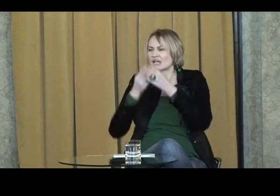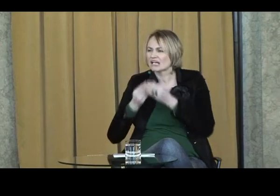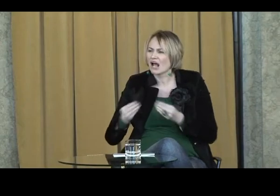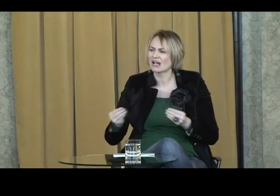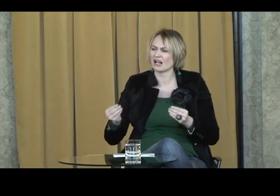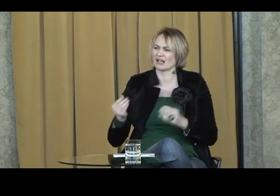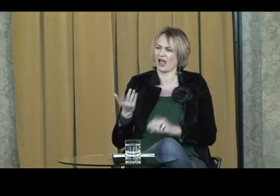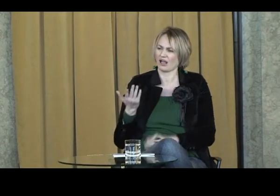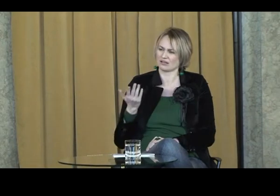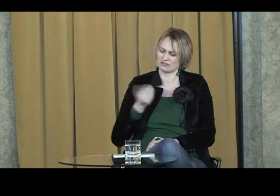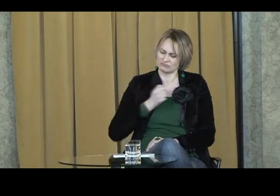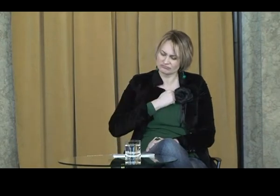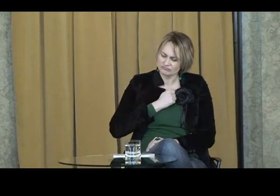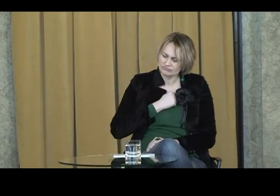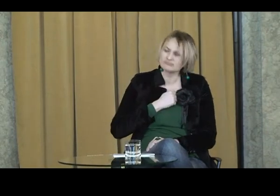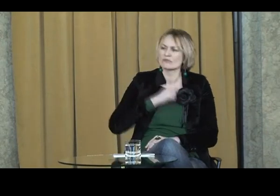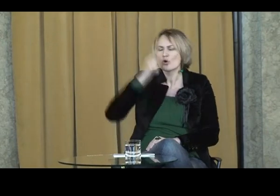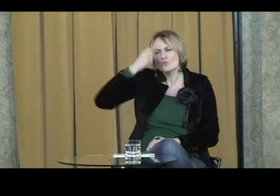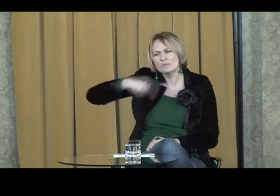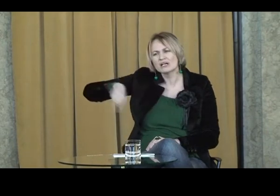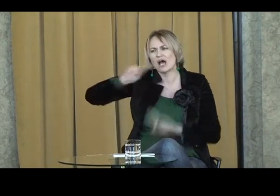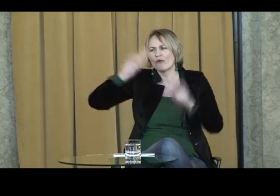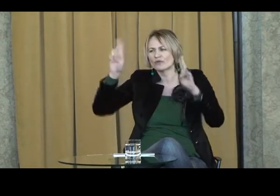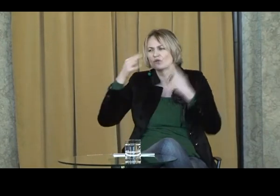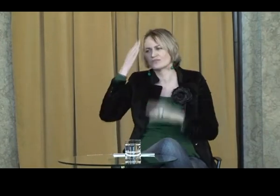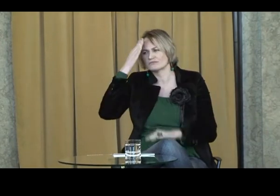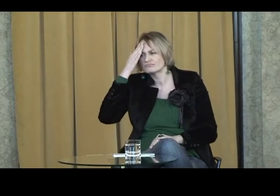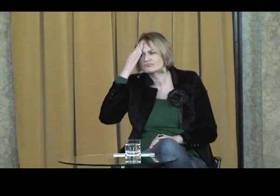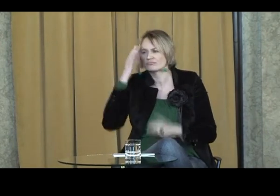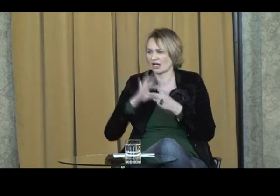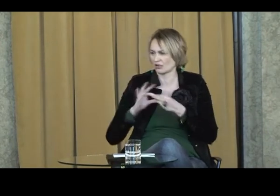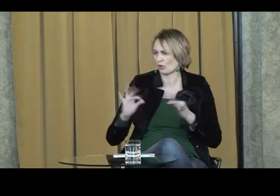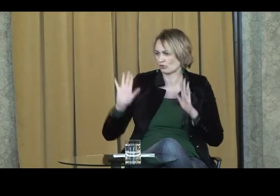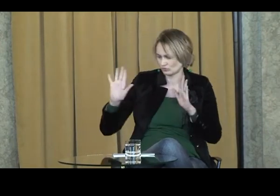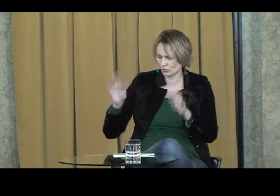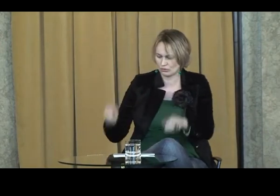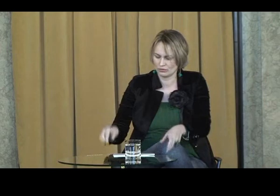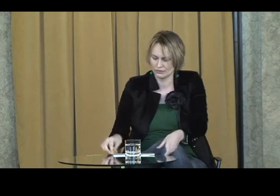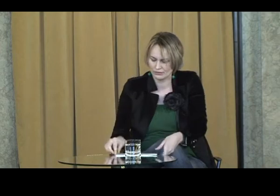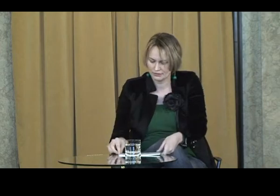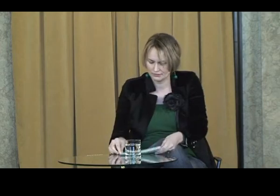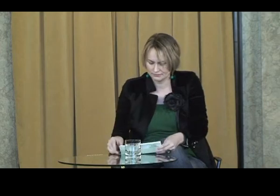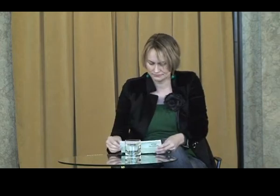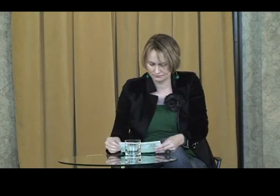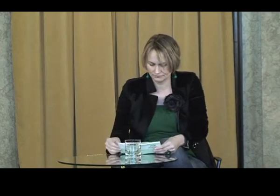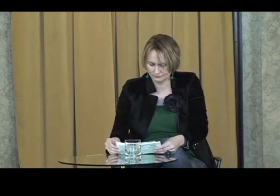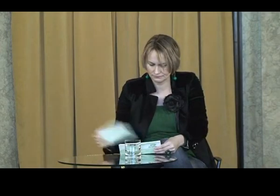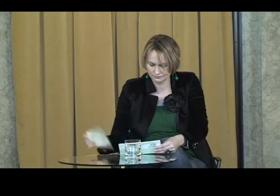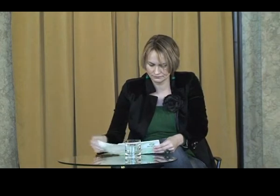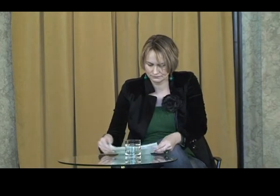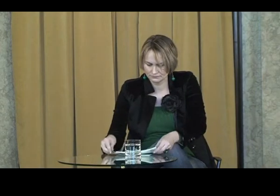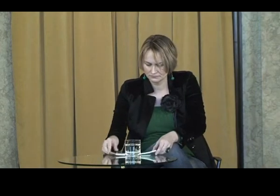In der Religion denkt man oft an Vergänglichkeit, Umkehr, man wird aufgerufen zu umkehren, das ist ein